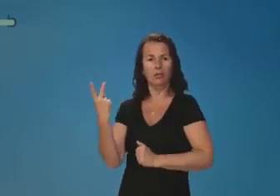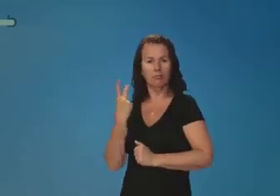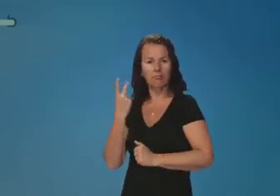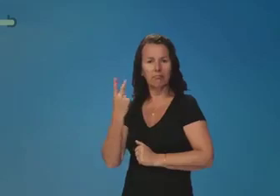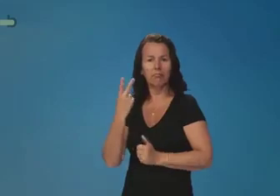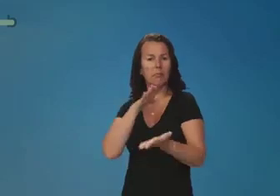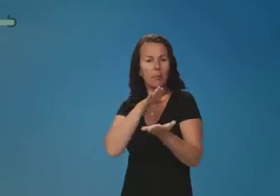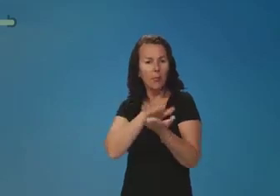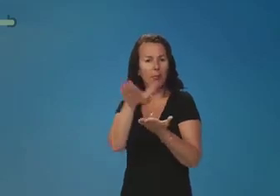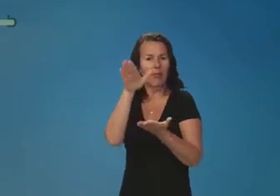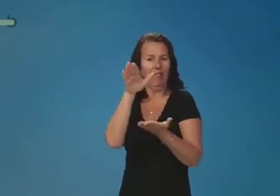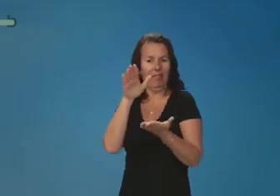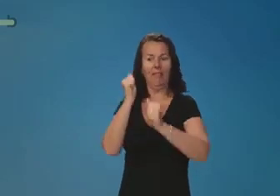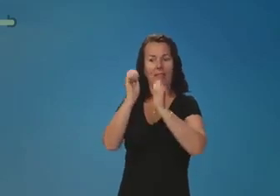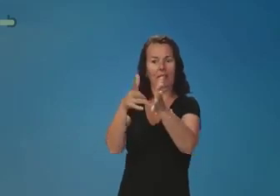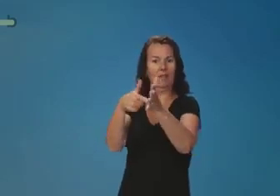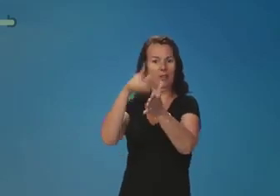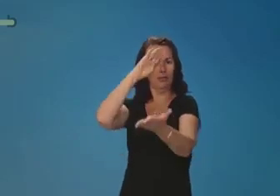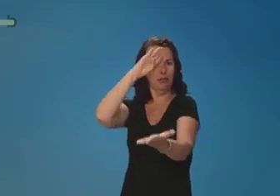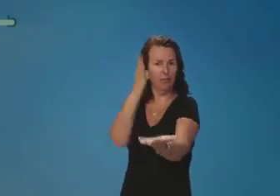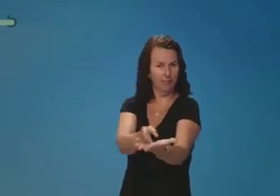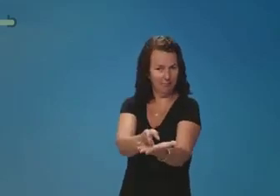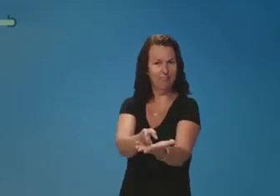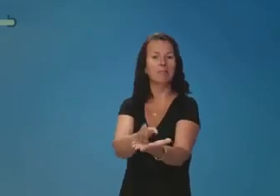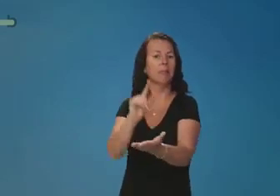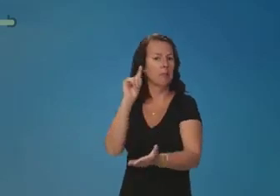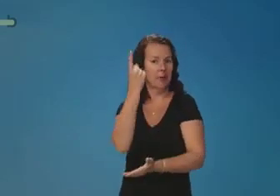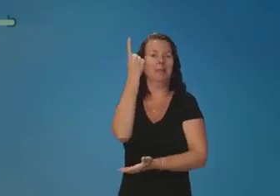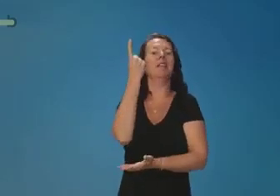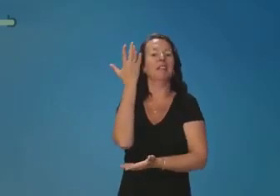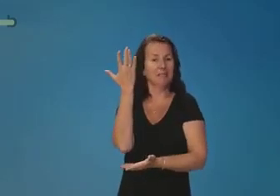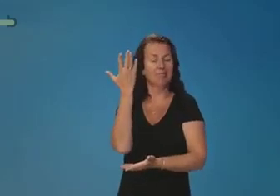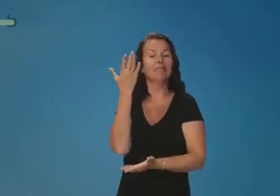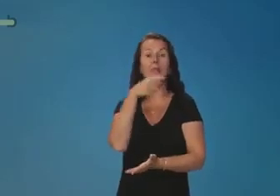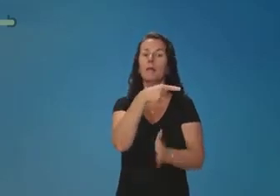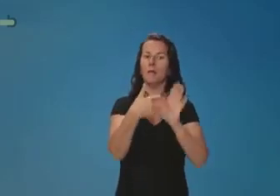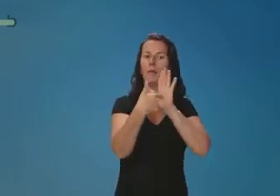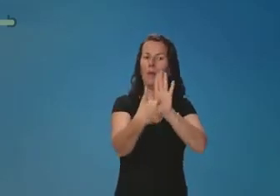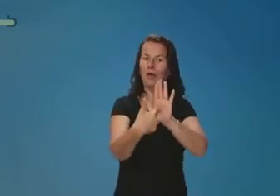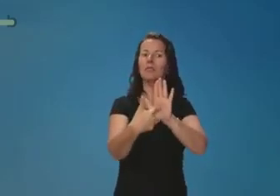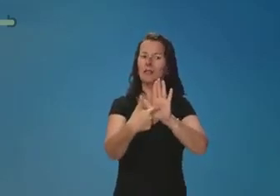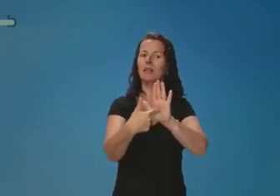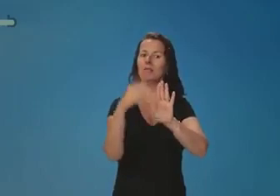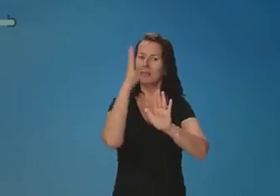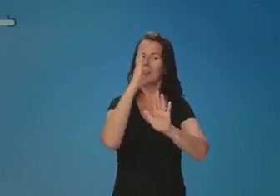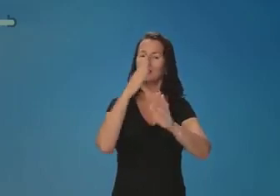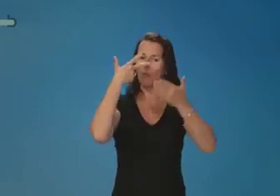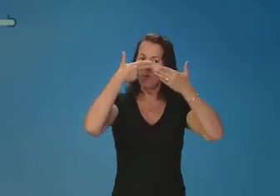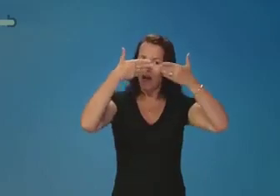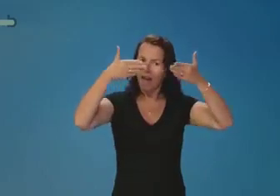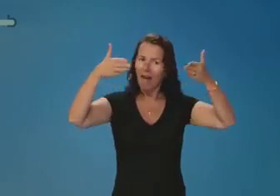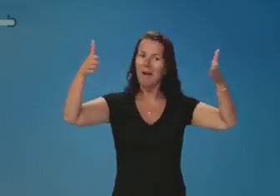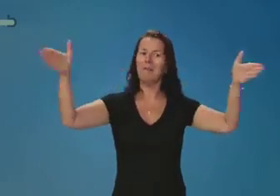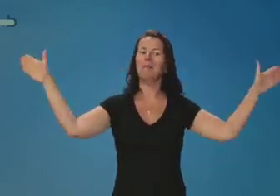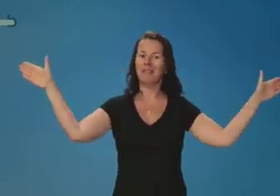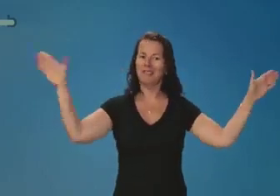foi solicitado que esta publicação fosse feita diretamente em Libras, sendo a primeira do Brasil. Trata-se de um